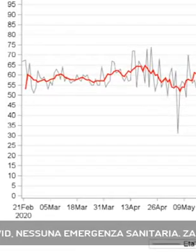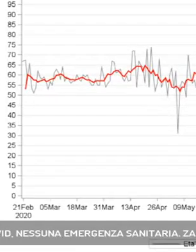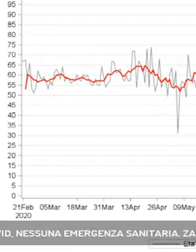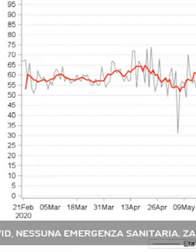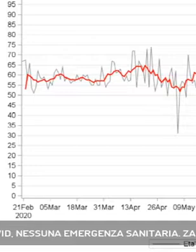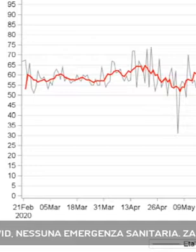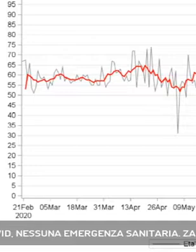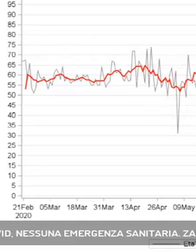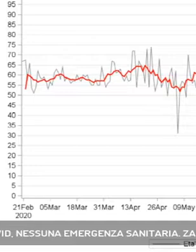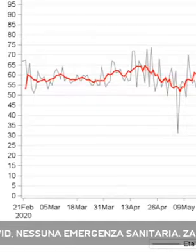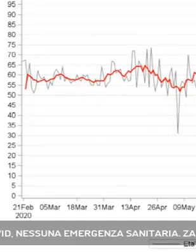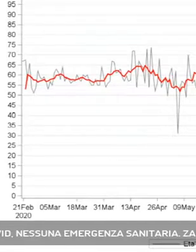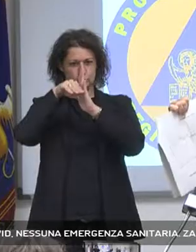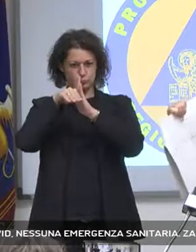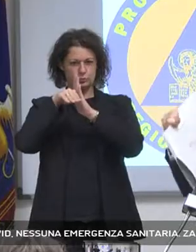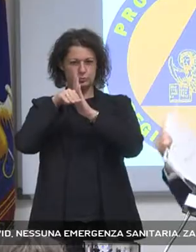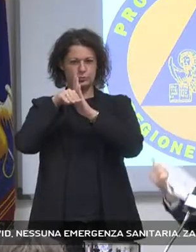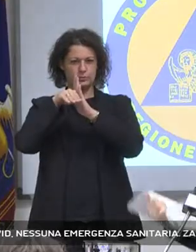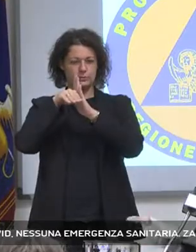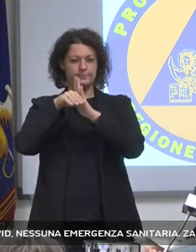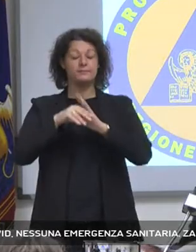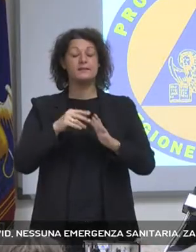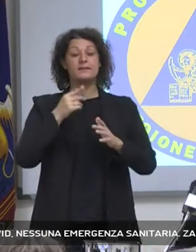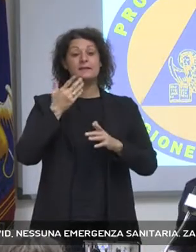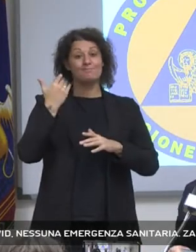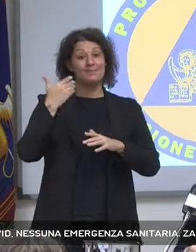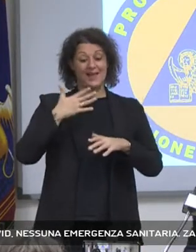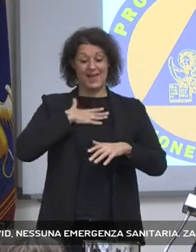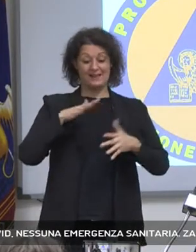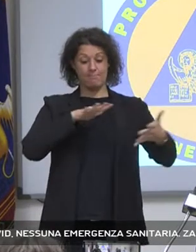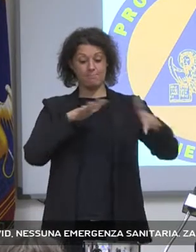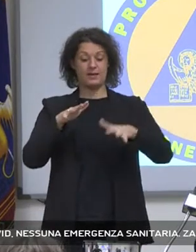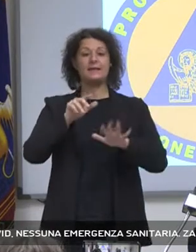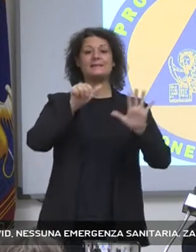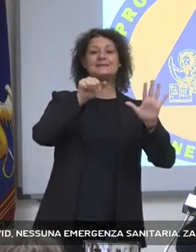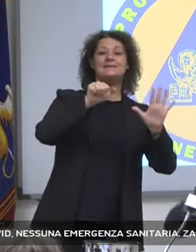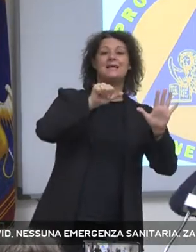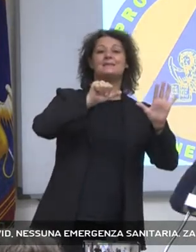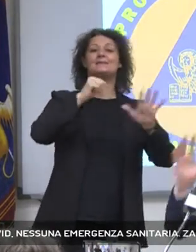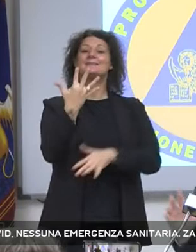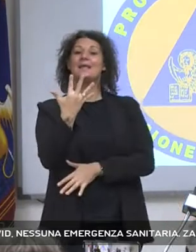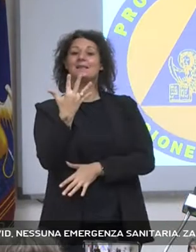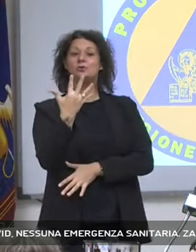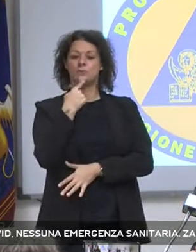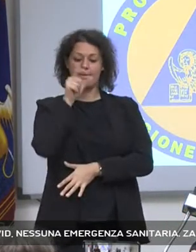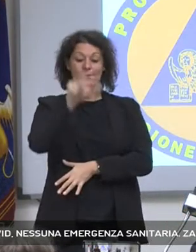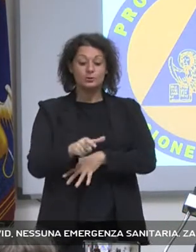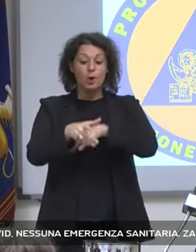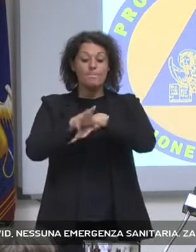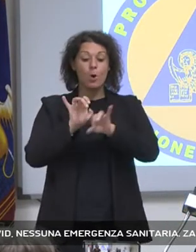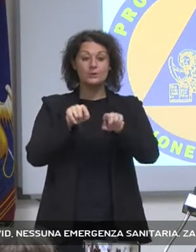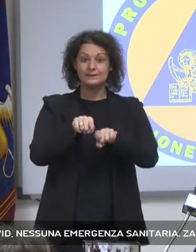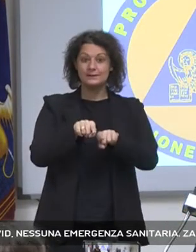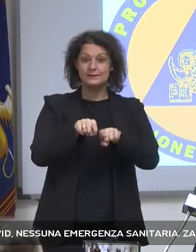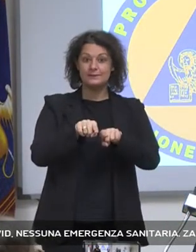poi l'età media di chi si positivizza. Siamo passati da un'età mediana di 60 a 65 anni del positivo a